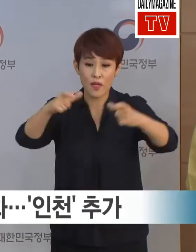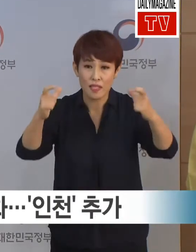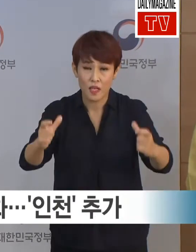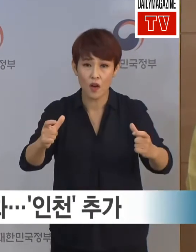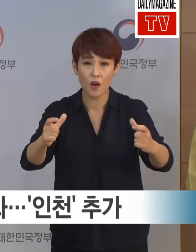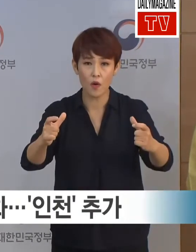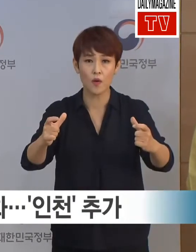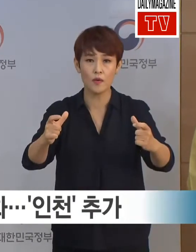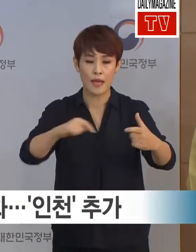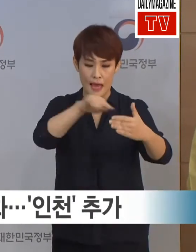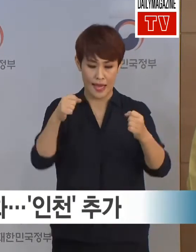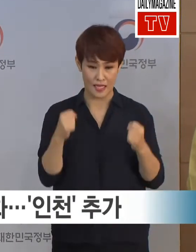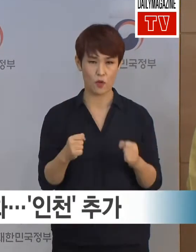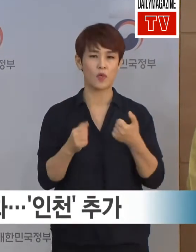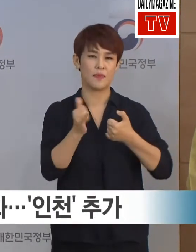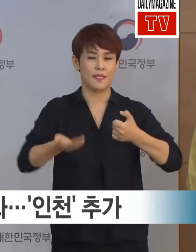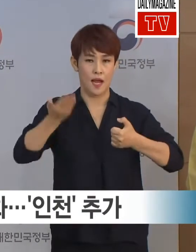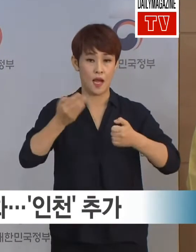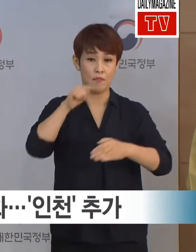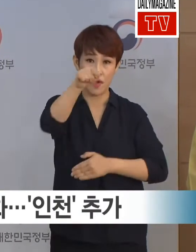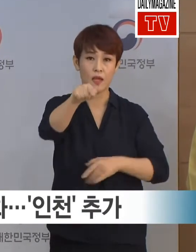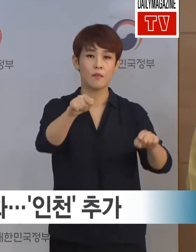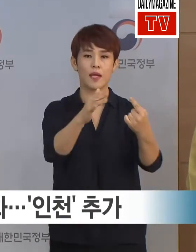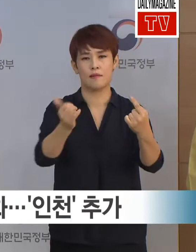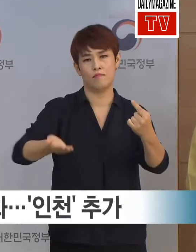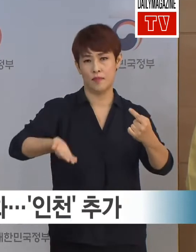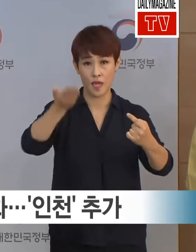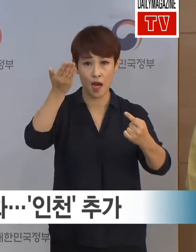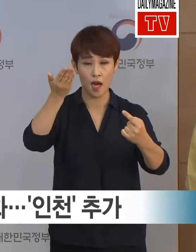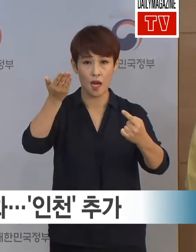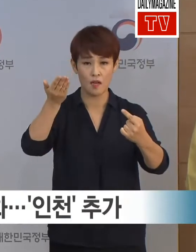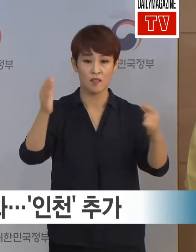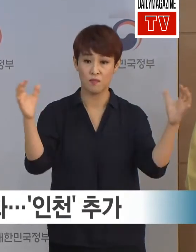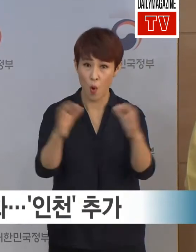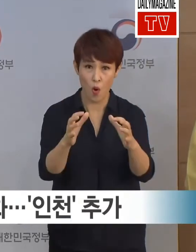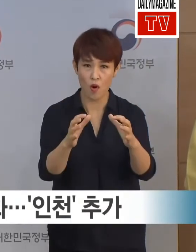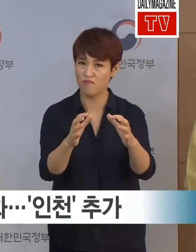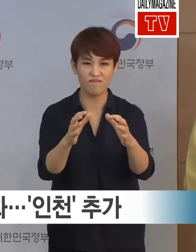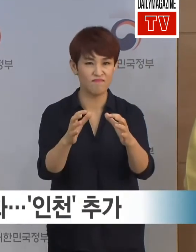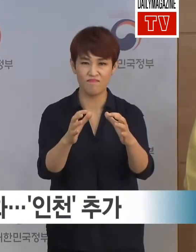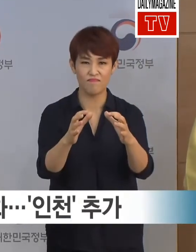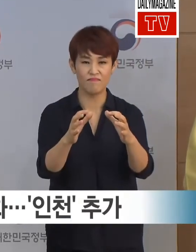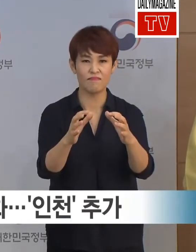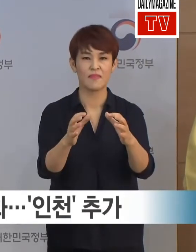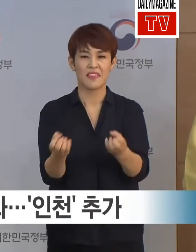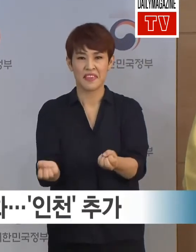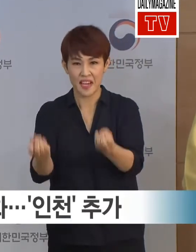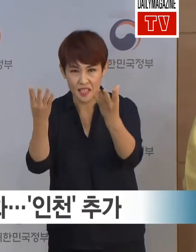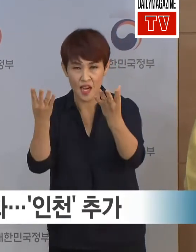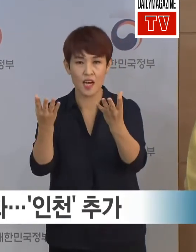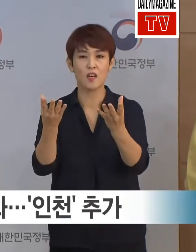대해서는 실내 50인 이상, 실외 100인 이상이 대면으로 모이는 모든 집합,